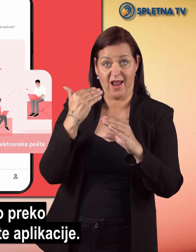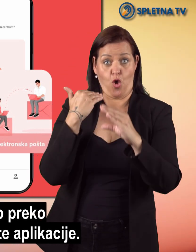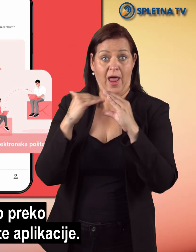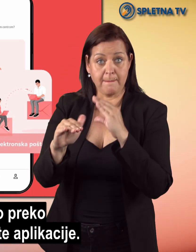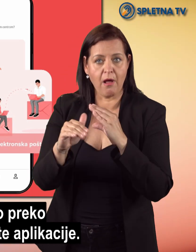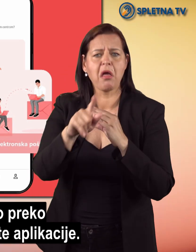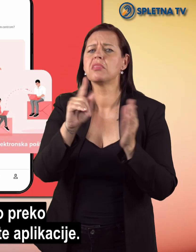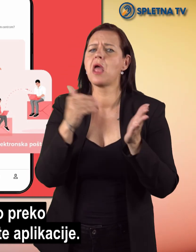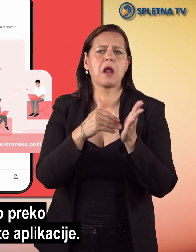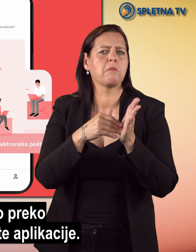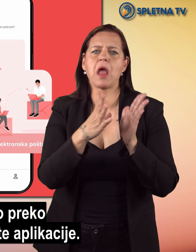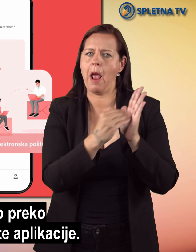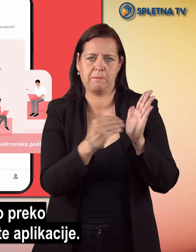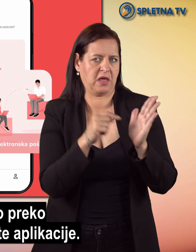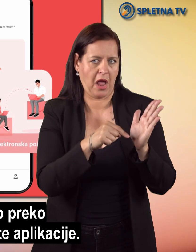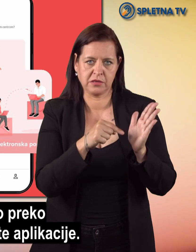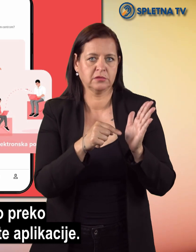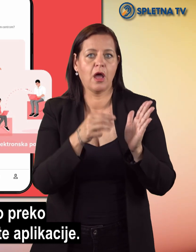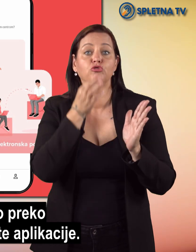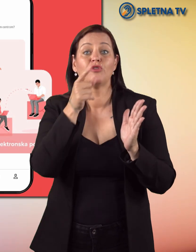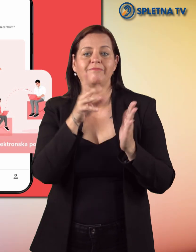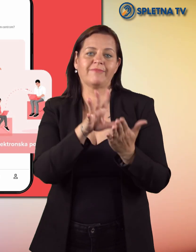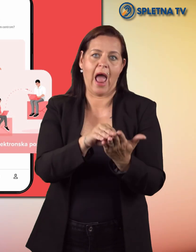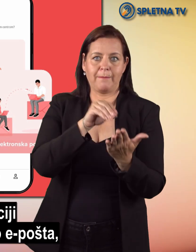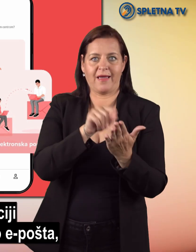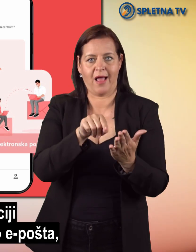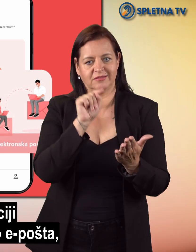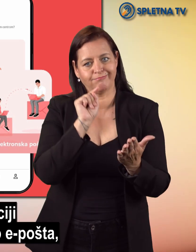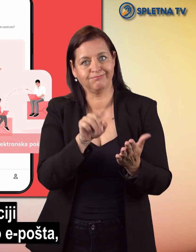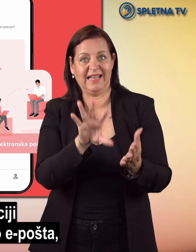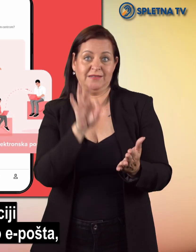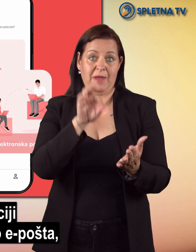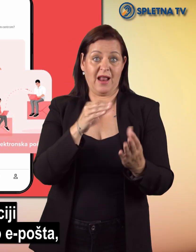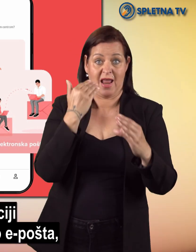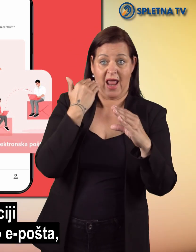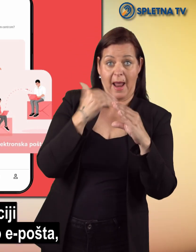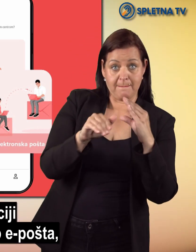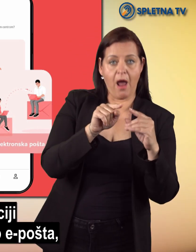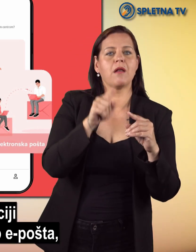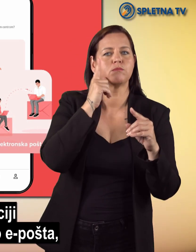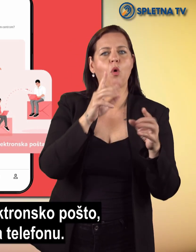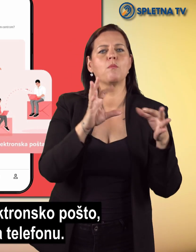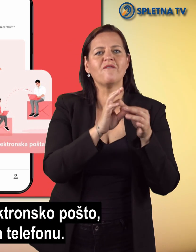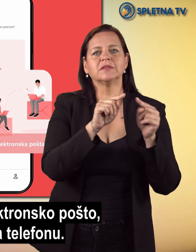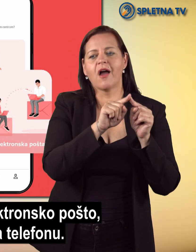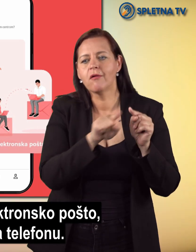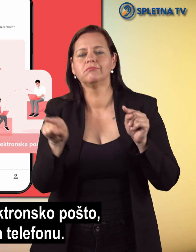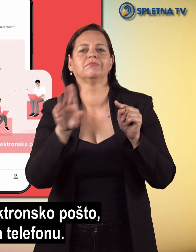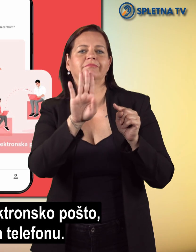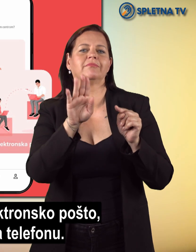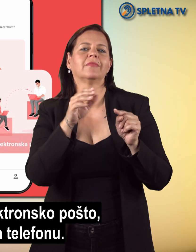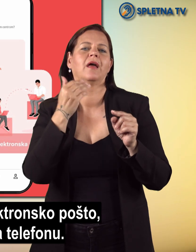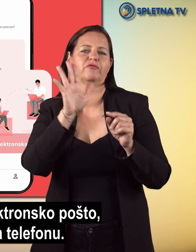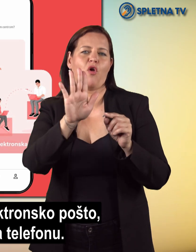preko e-pošte ne potrebujete aplikacije. Če v aplikaciji izberete povezavo e-pošta, vas bo ta usmerila